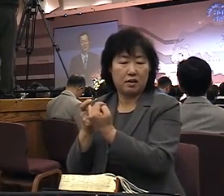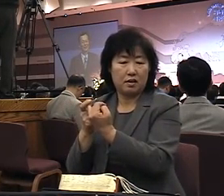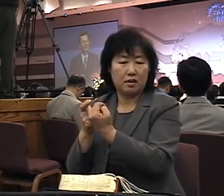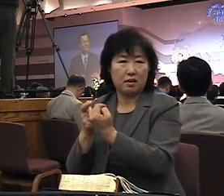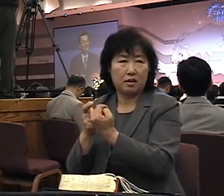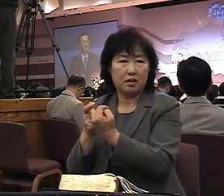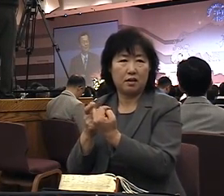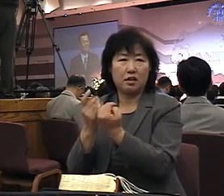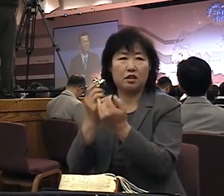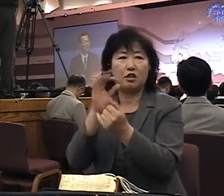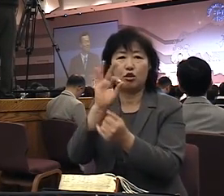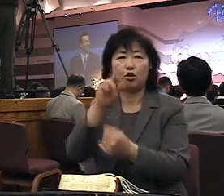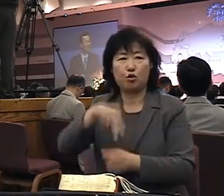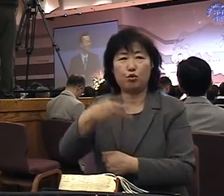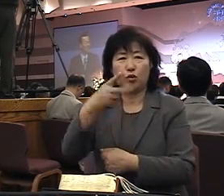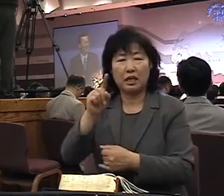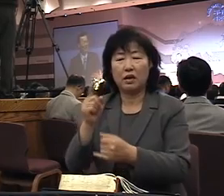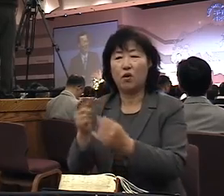동침하게 됩니다.